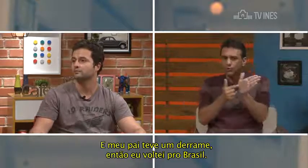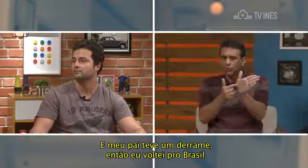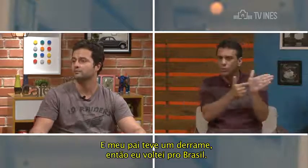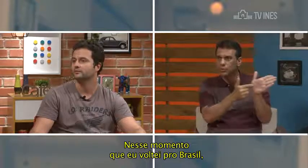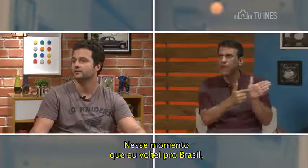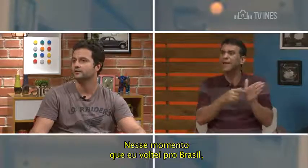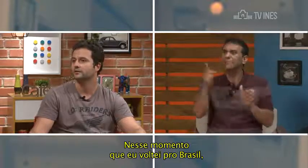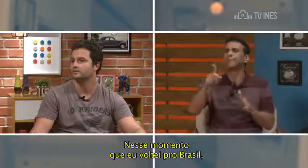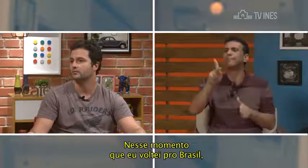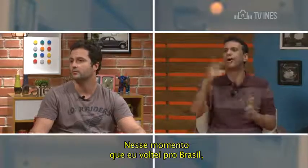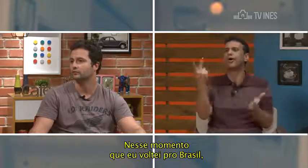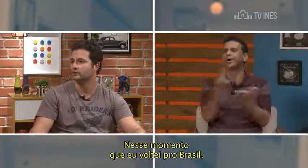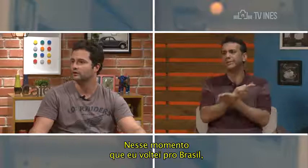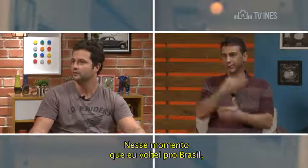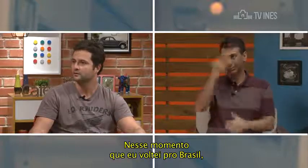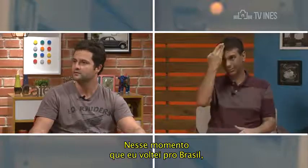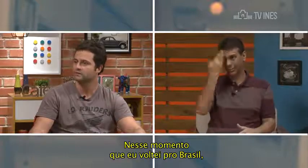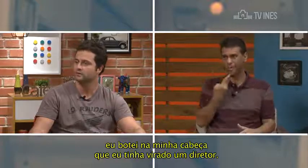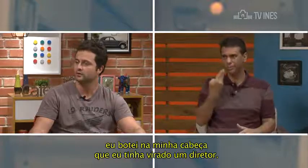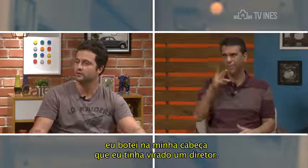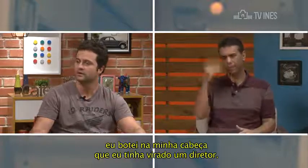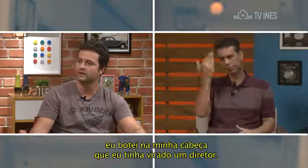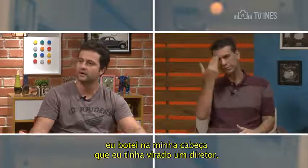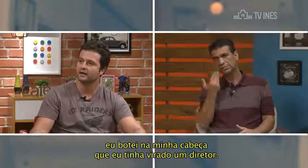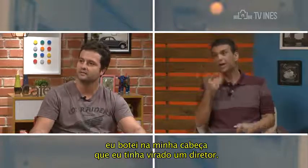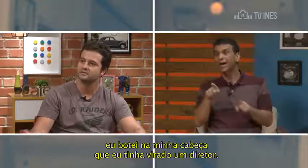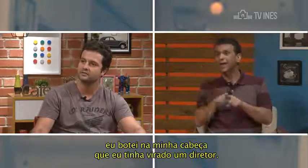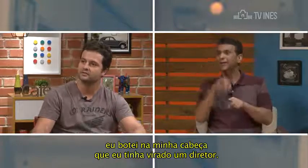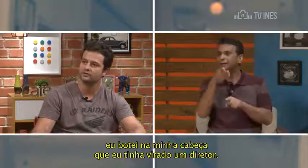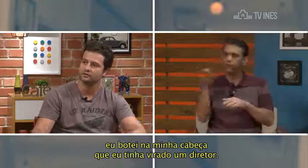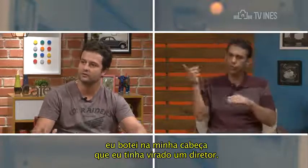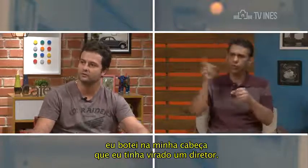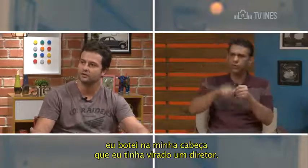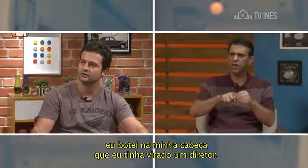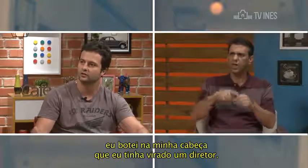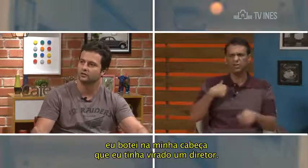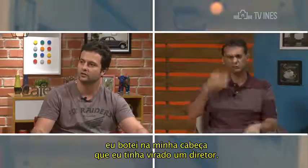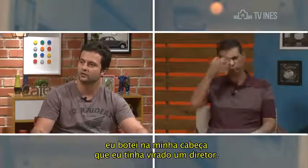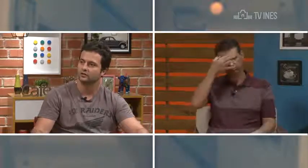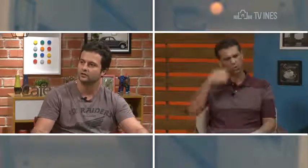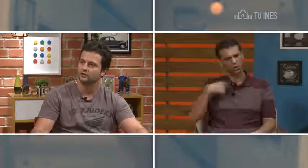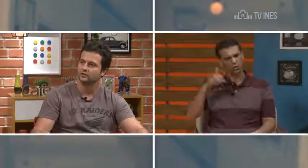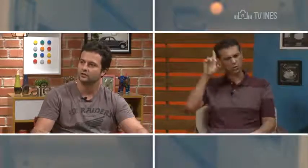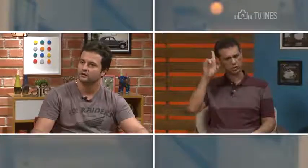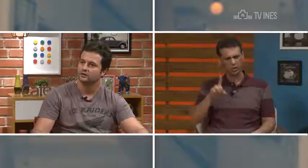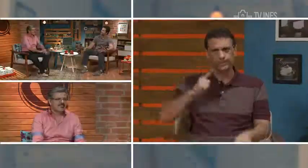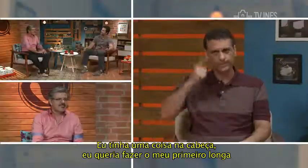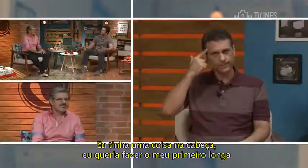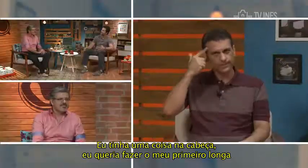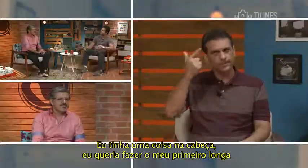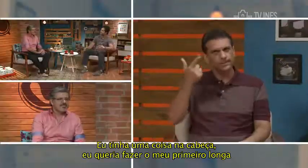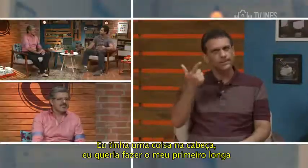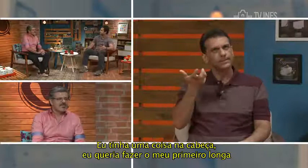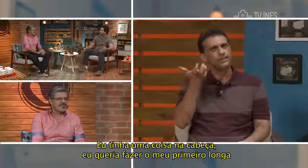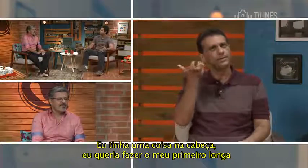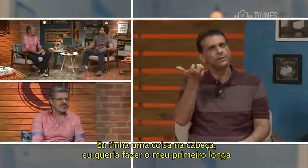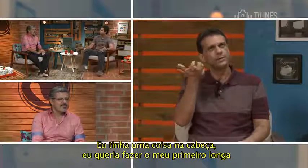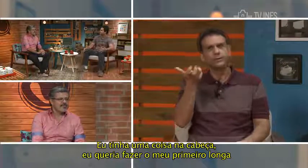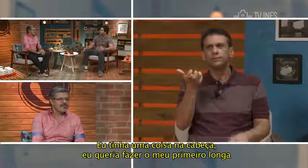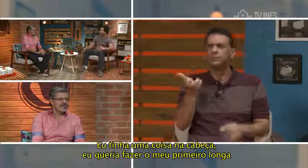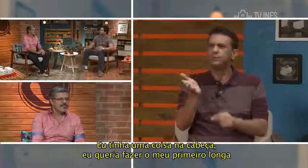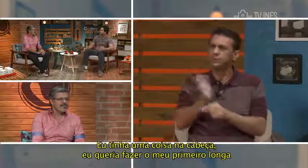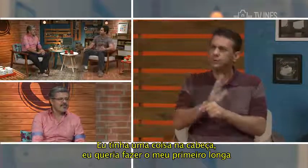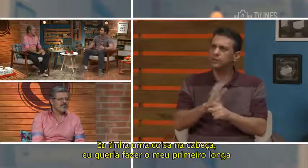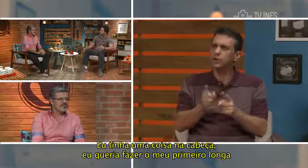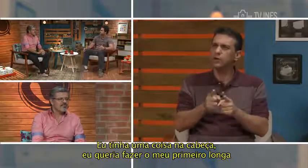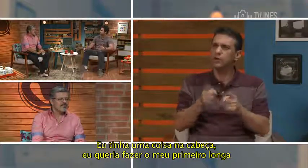Brasil. E nesse momento que eu voltei para o Brasil, eu botei na minha cabeça que eu tinha virado um diretor. Eu tinha uma coisa na